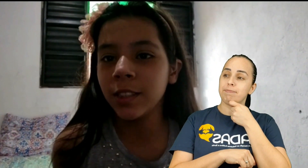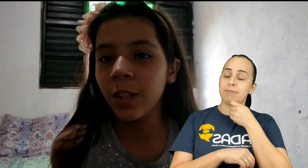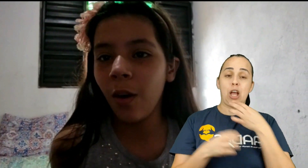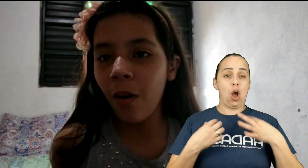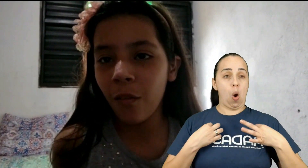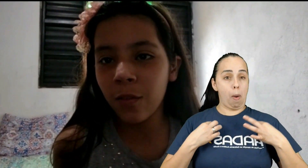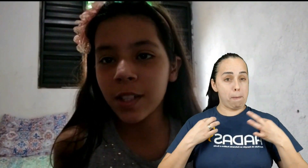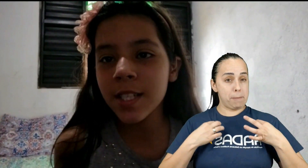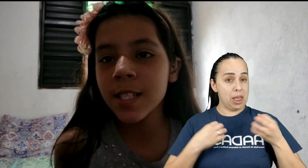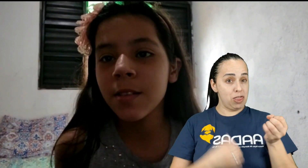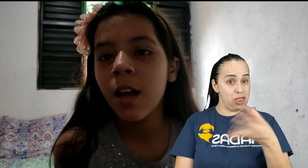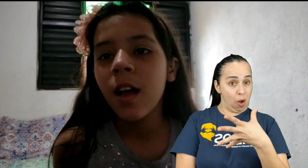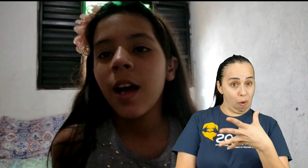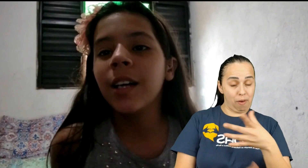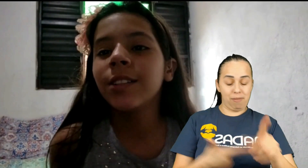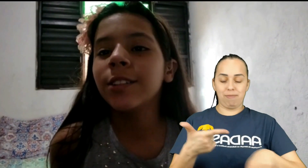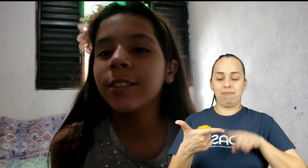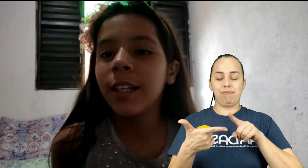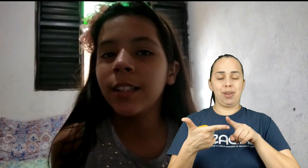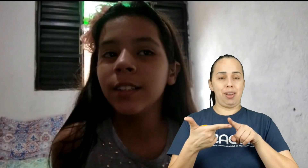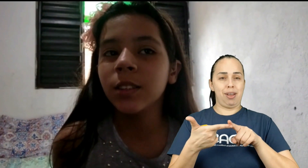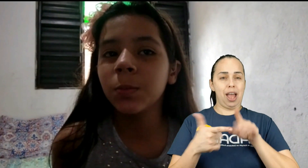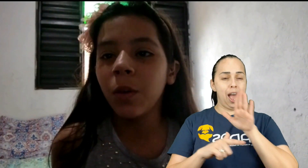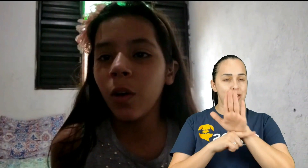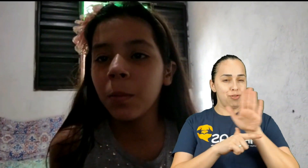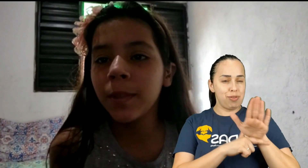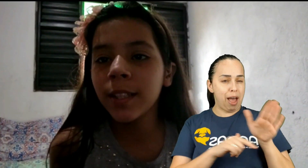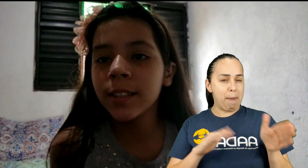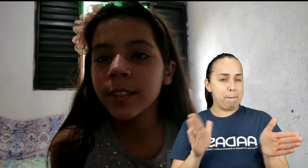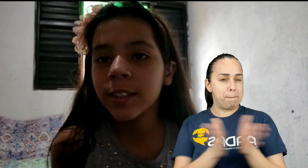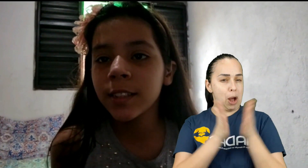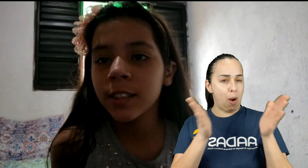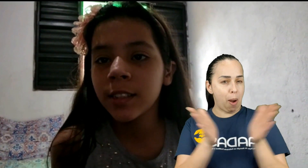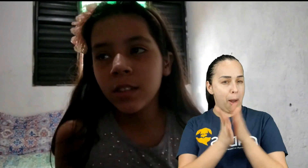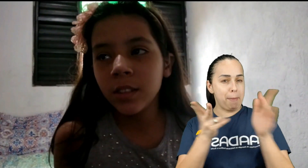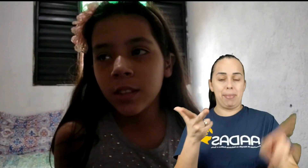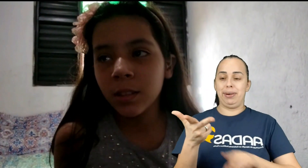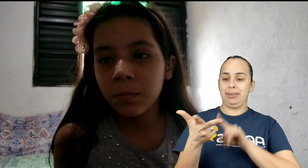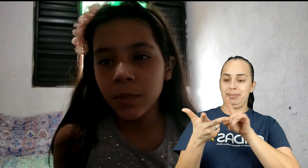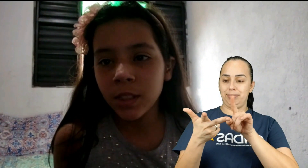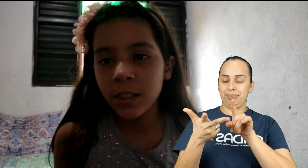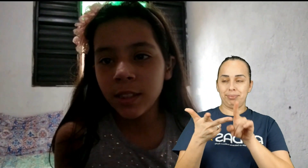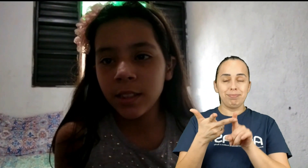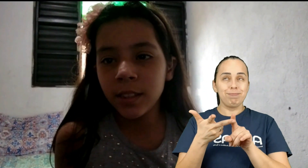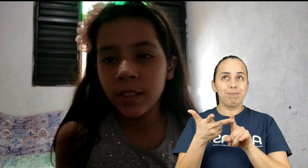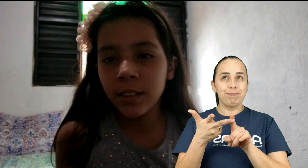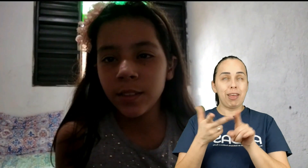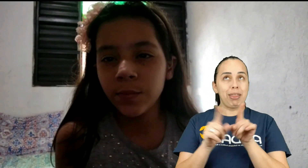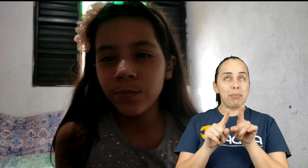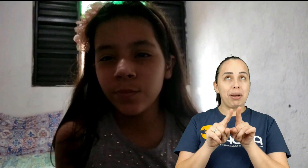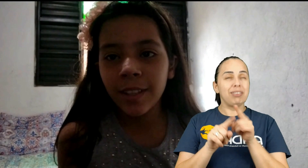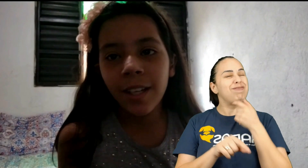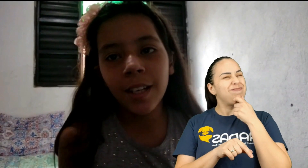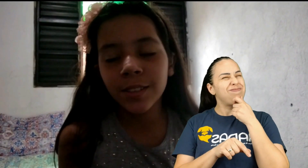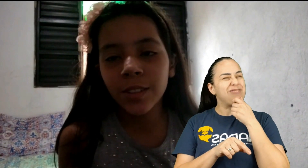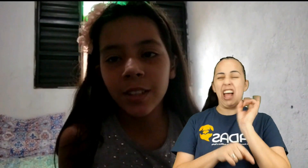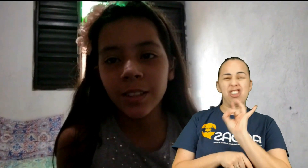roupas novas, ajudaria os pobres e também... só